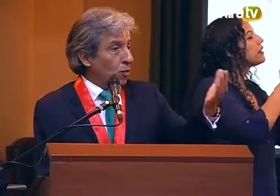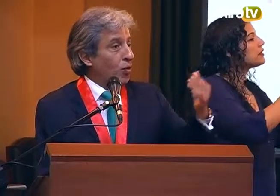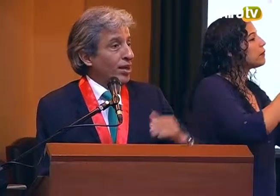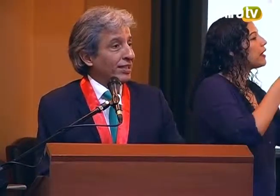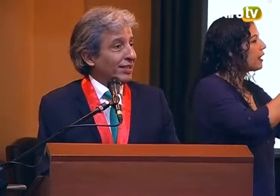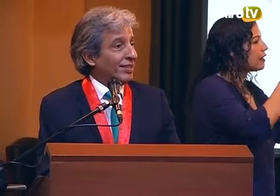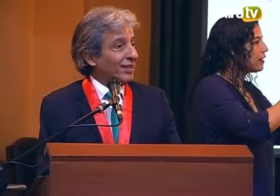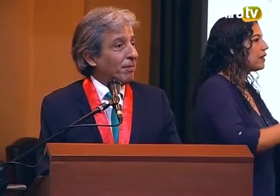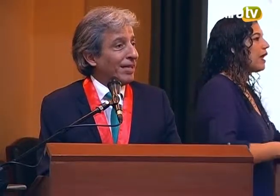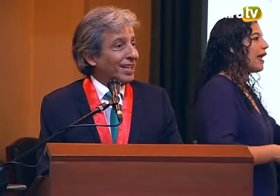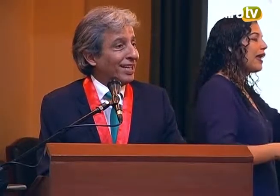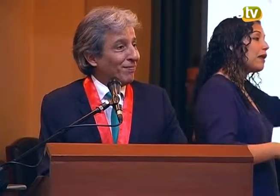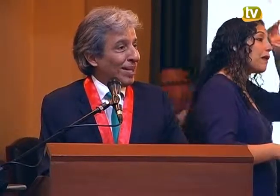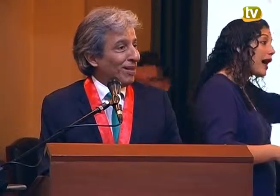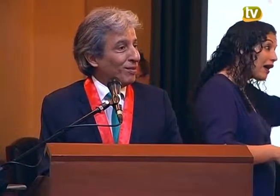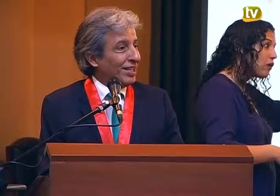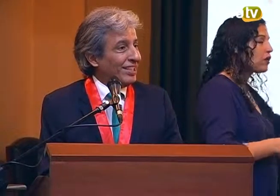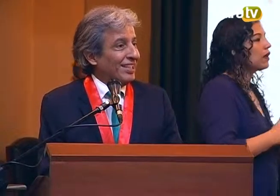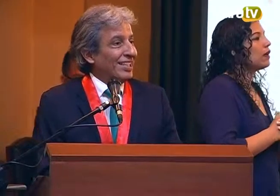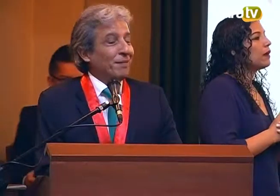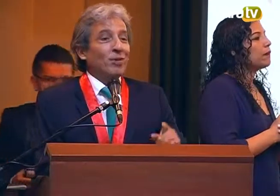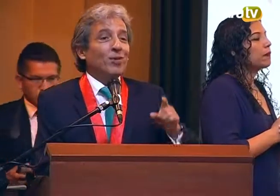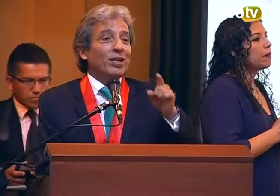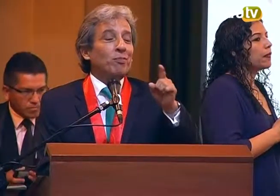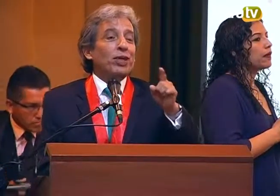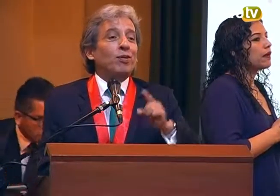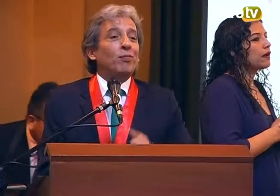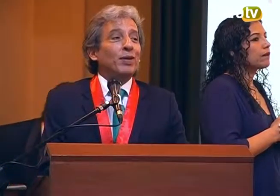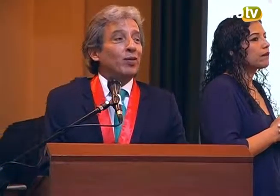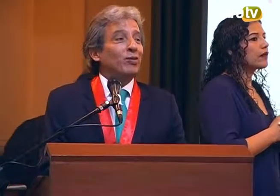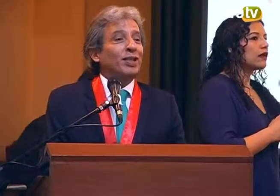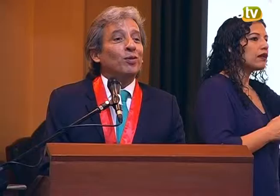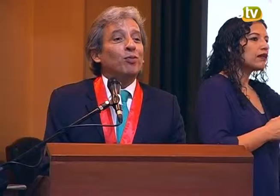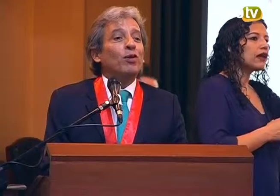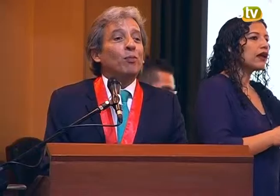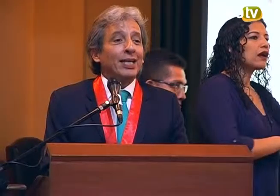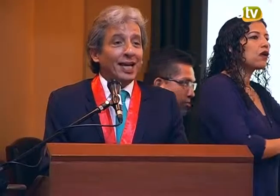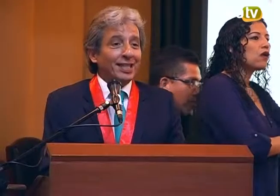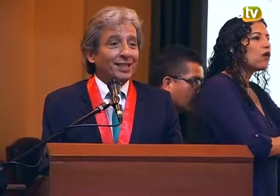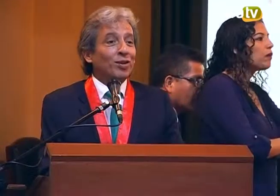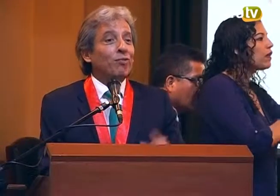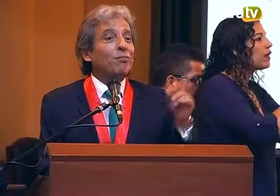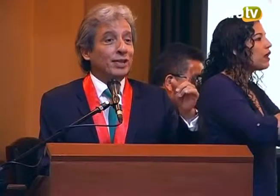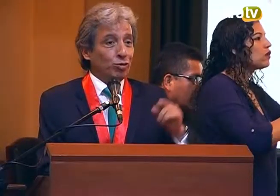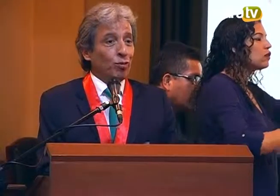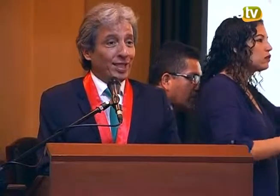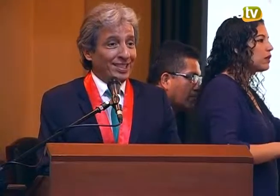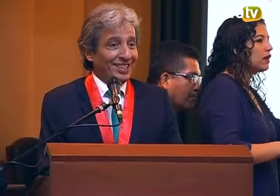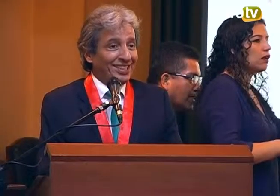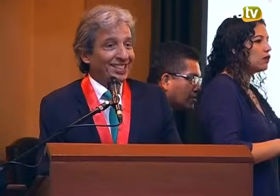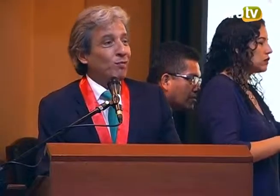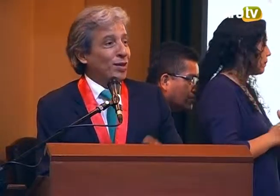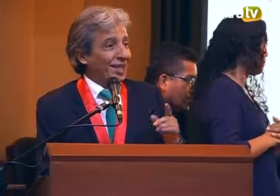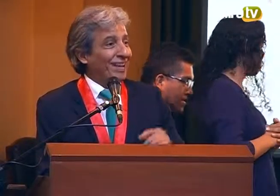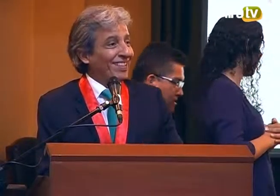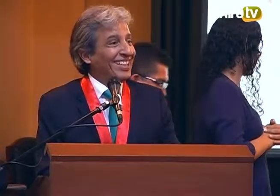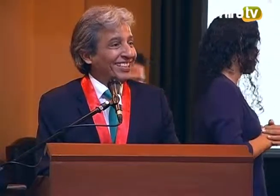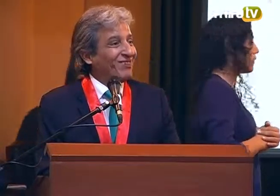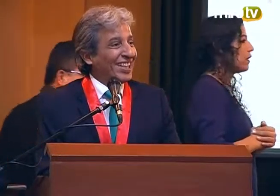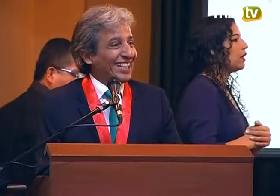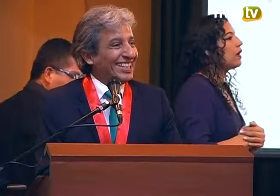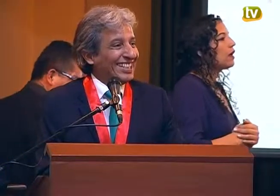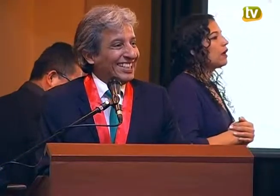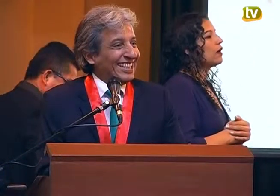se equivocó, aquí está Isabela, que es la embajadora de Polonia, porque el 2011 no fue en Copenhague, sino que fue en Varsovia, que fue